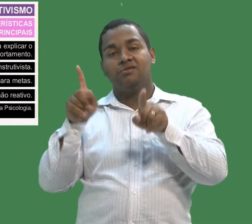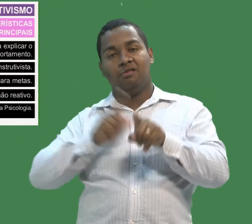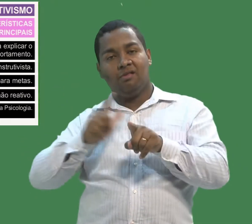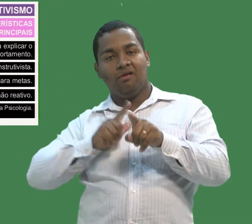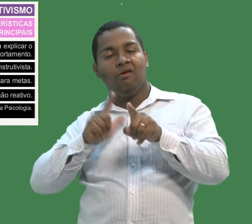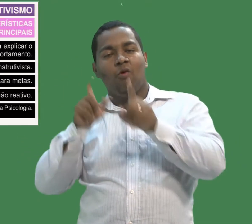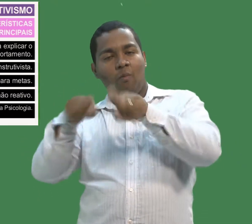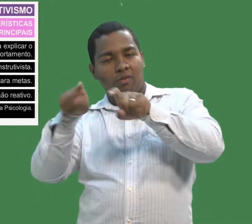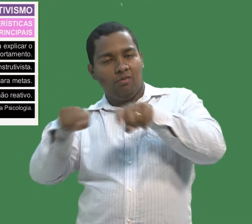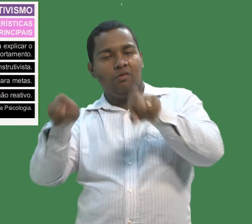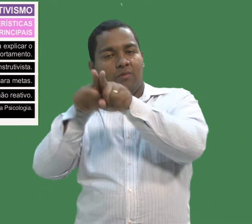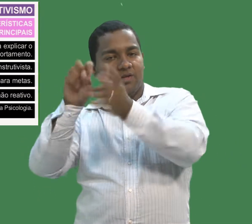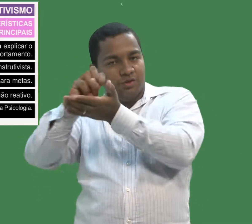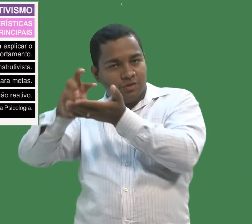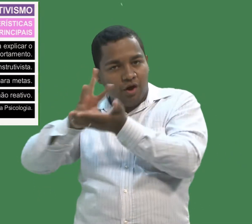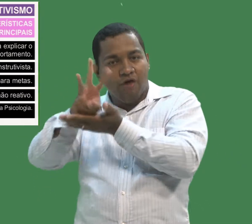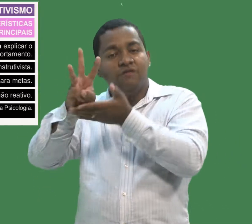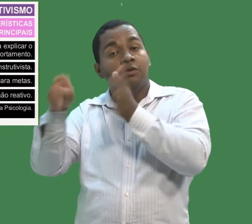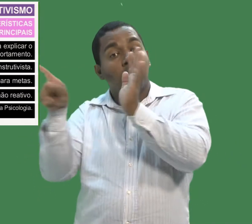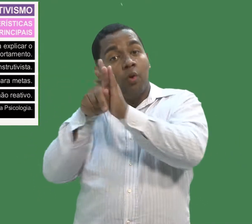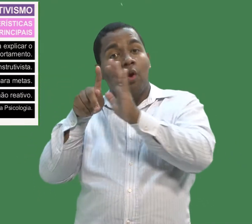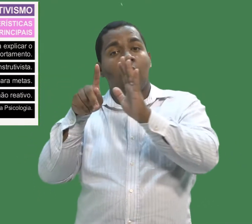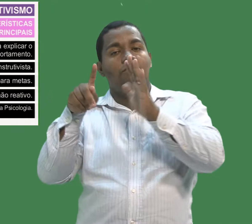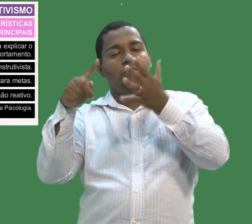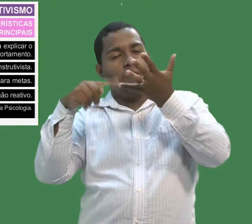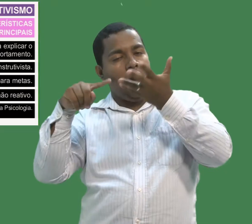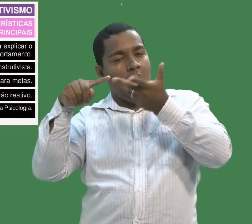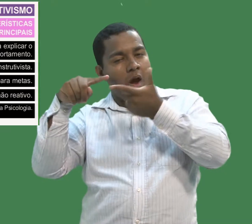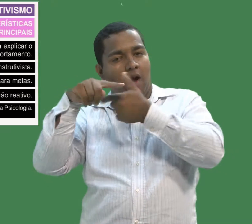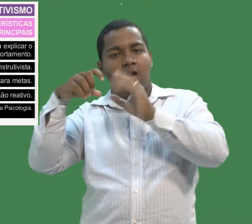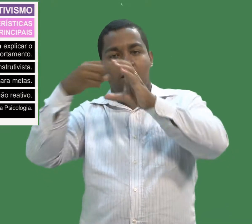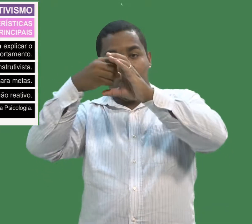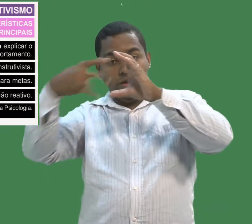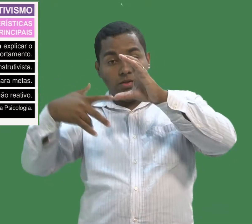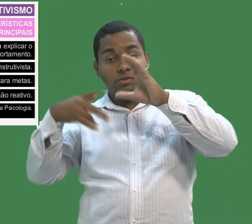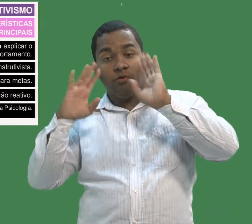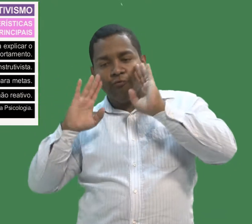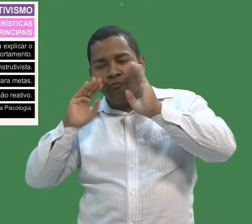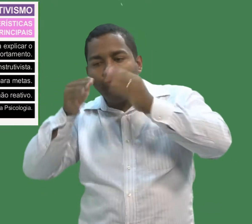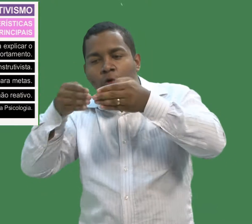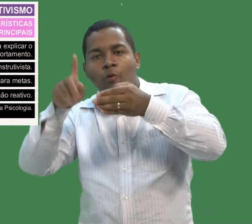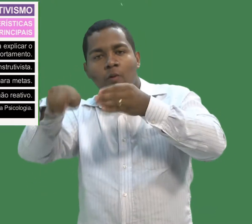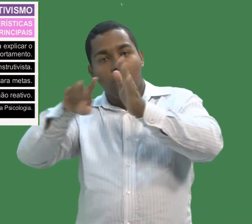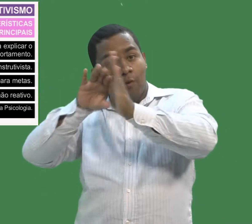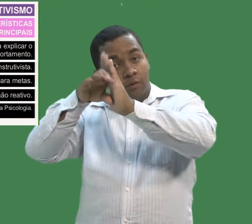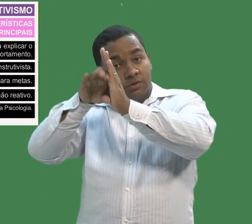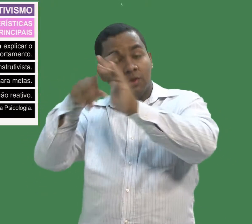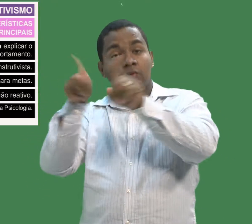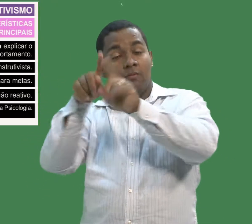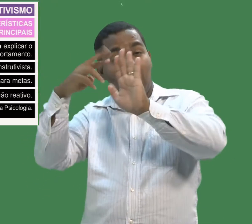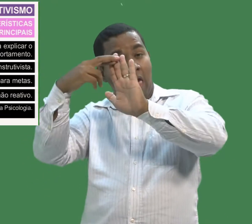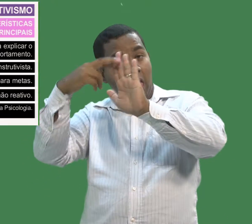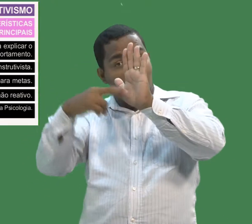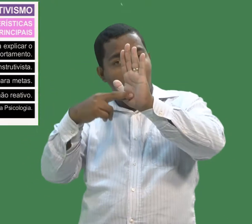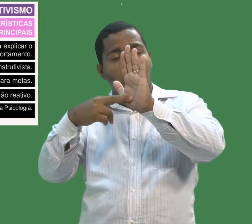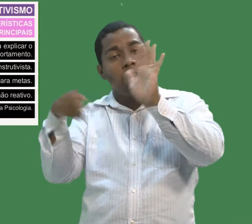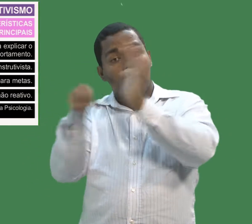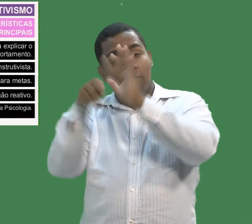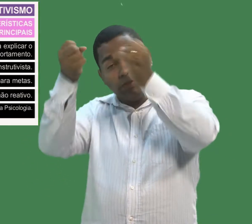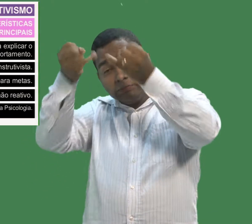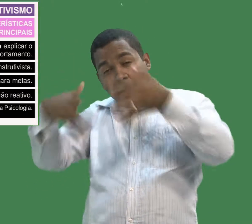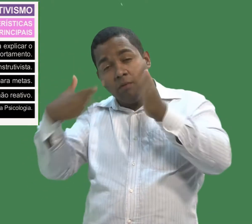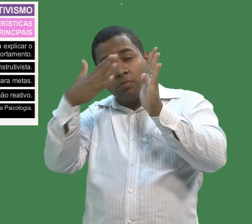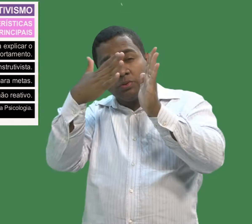cognitivismo. Centraliza no conceito e na regra para explicar o processamento cognitivo e o comportamento. Comprometimento com a